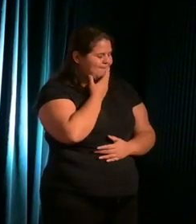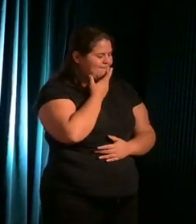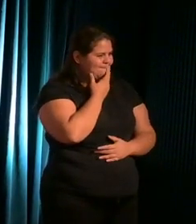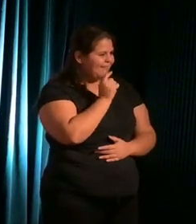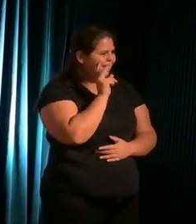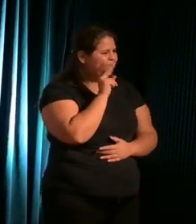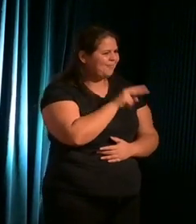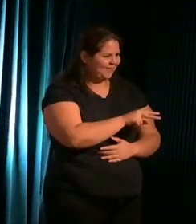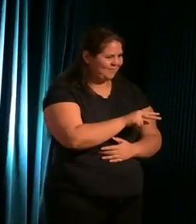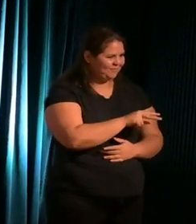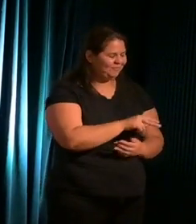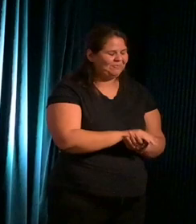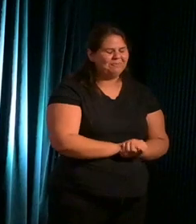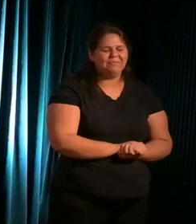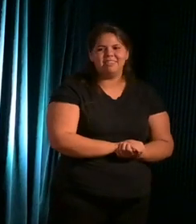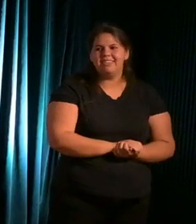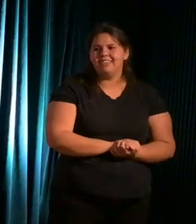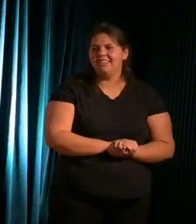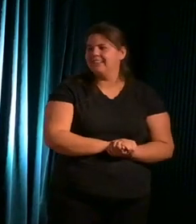Aí,